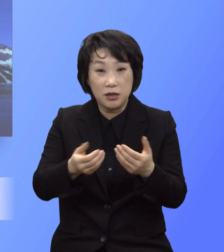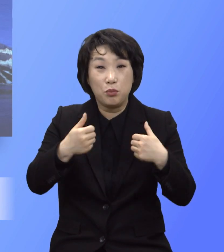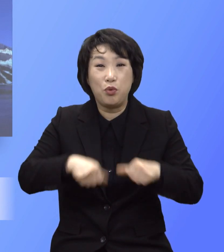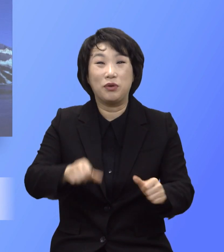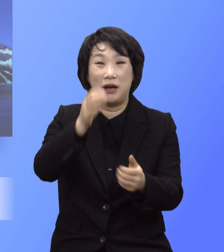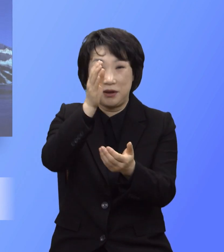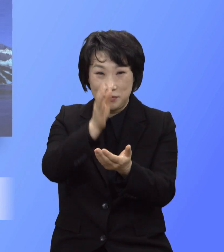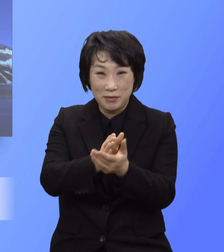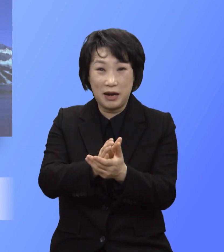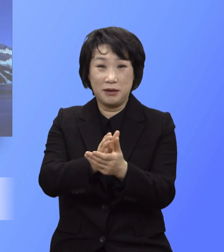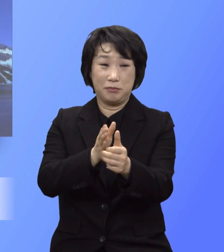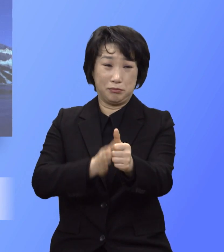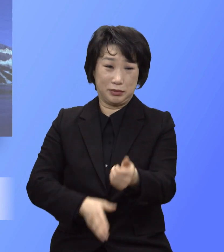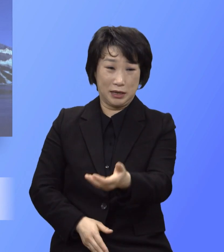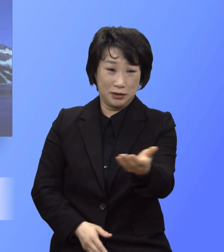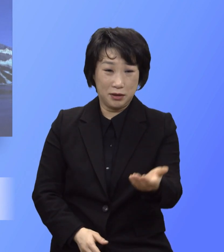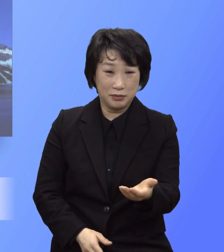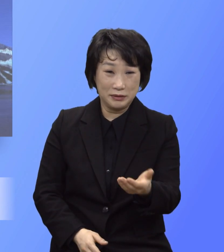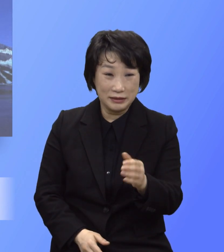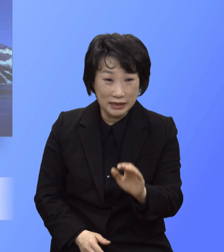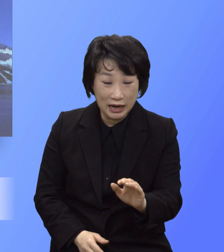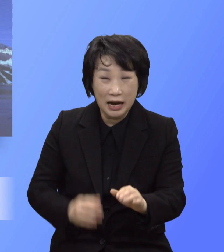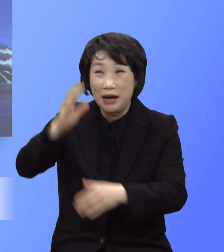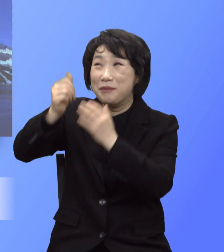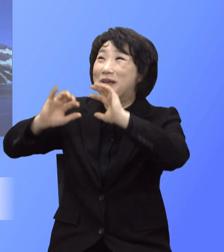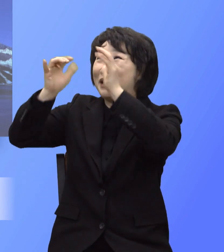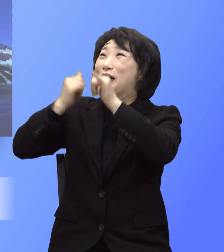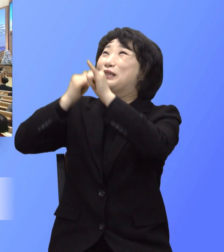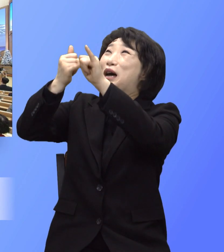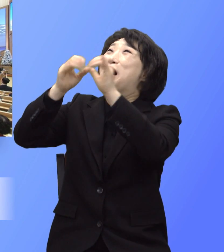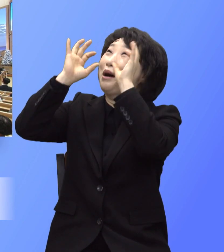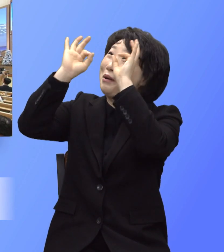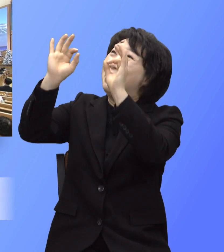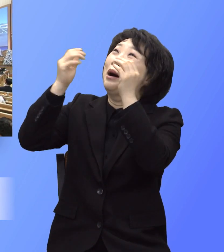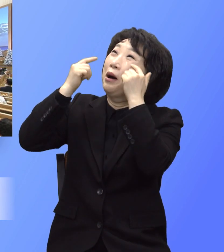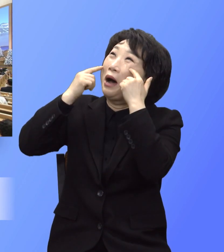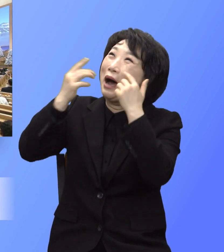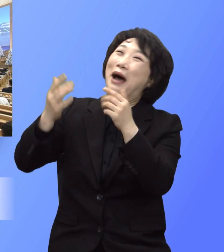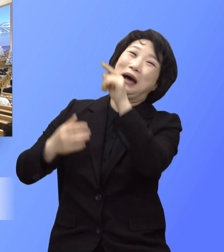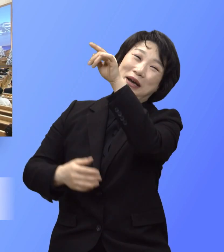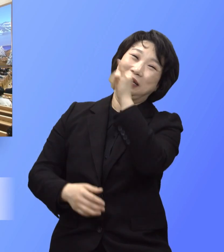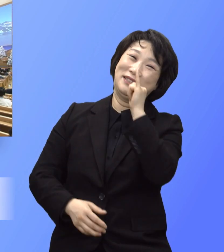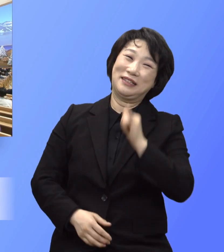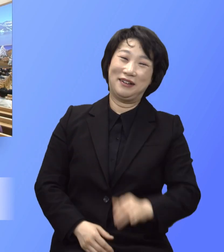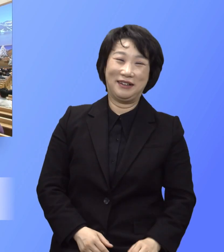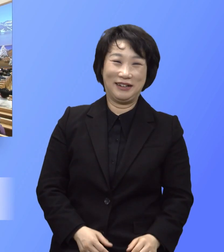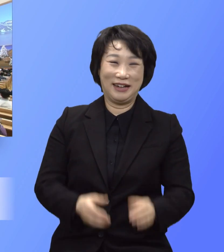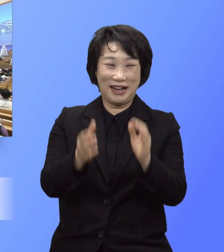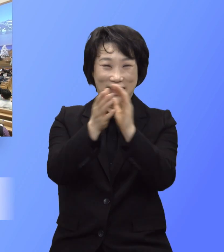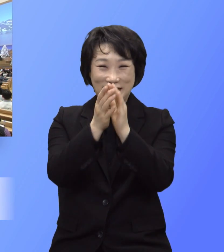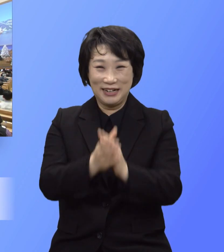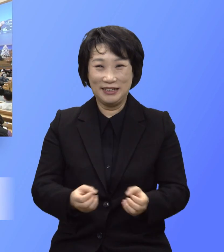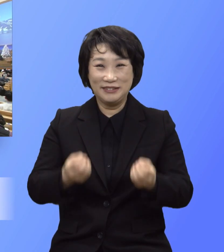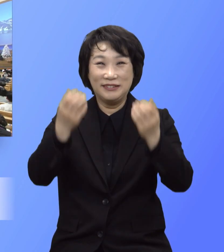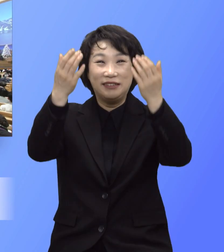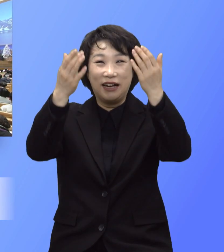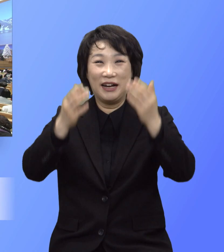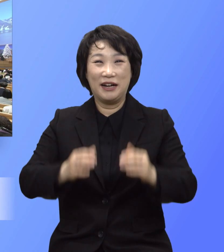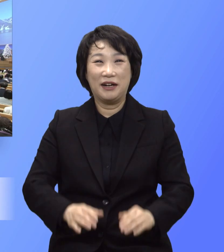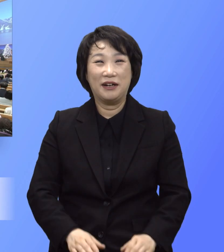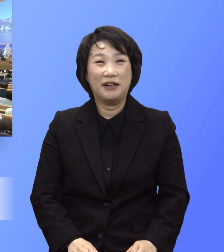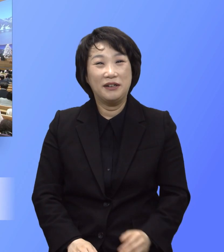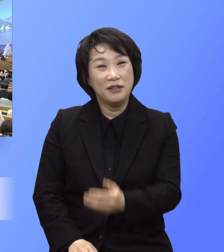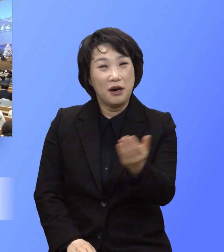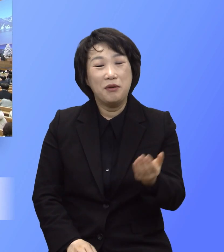포기하지 말아야 하늘의 상이 보이지 않냐 이 말이야. 할렐루야.